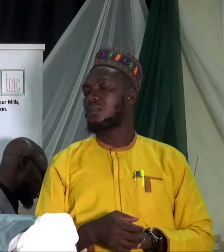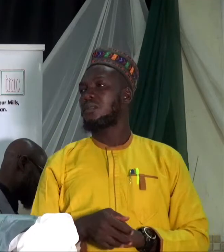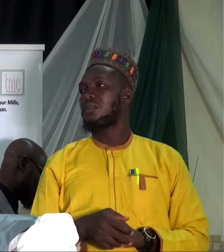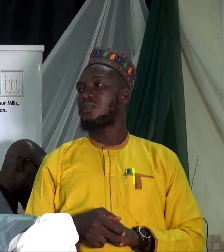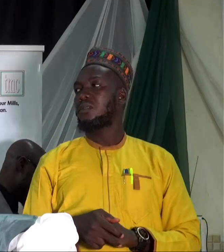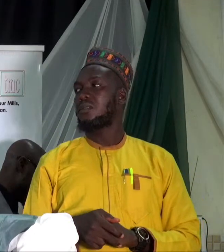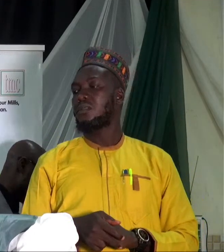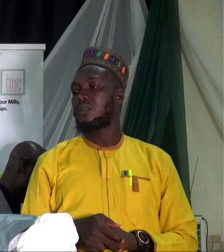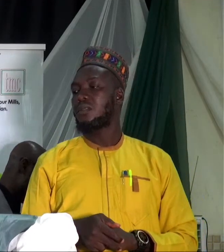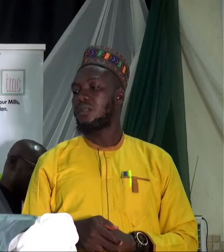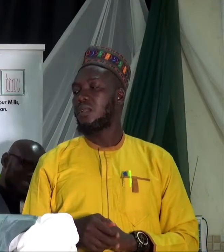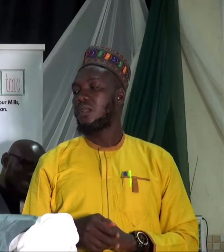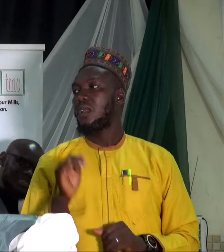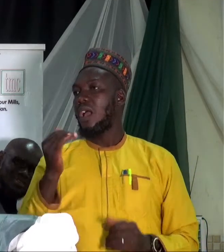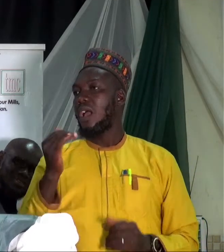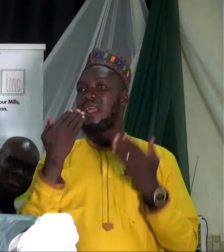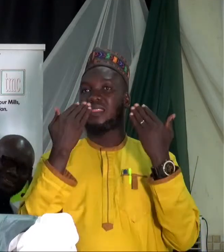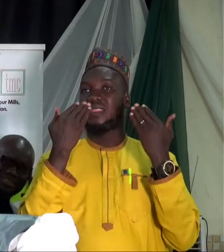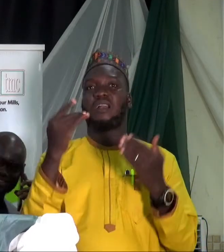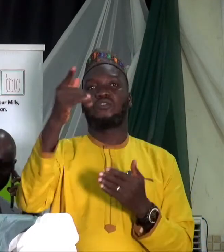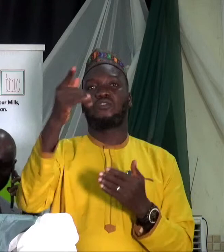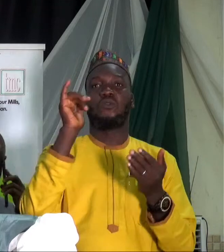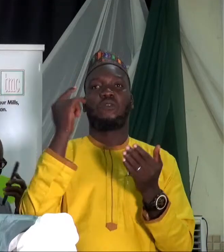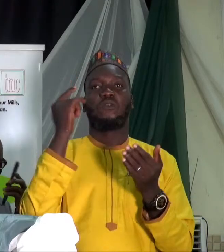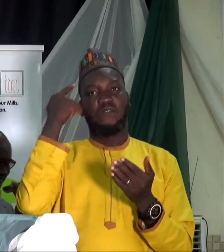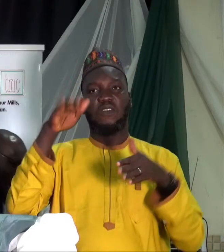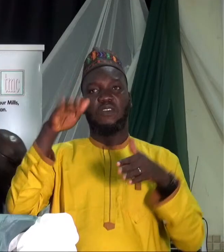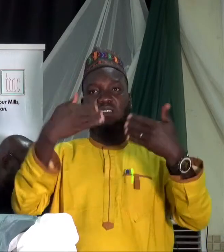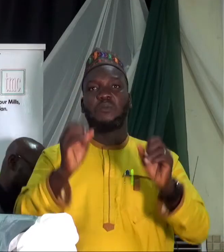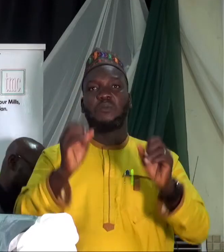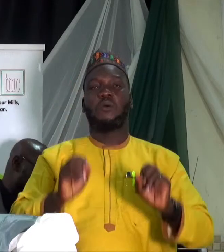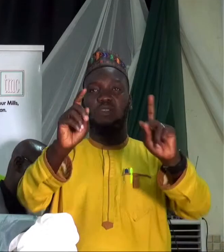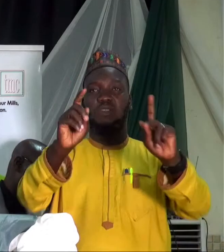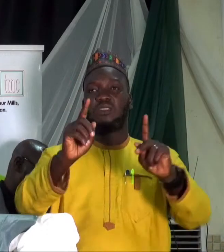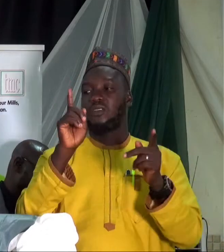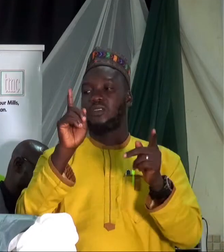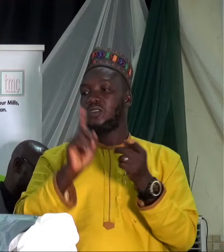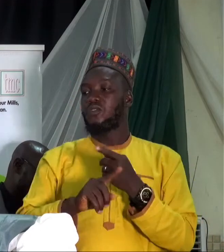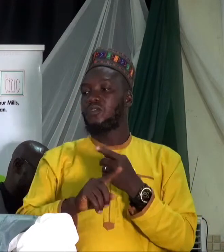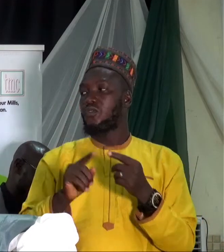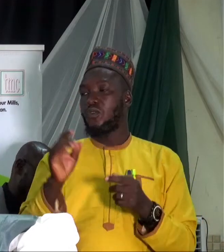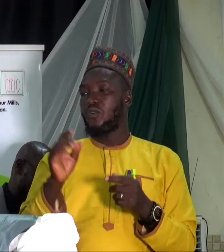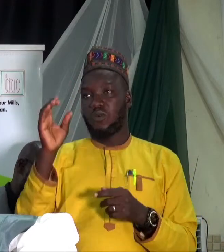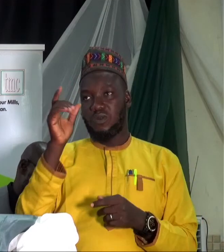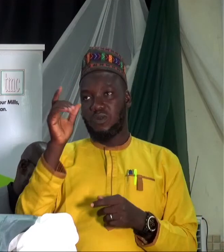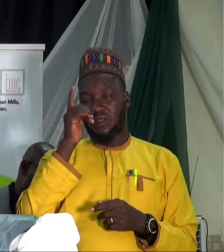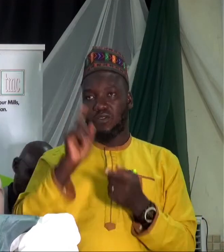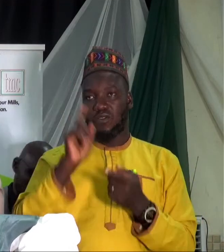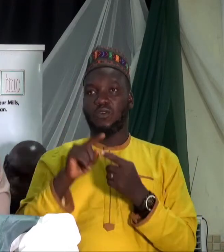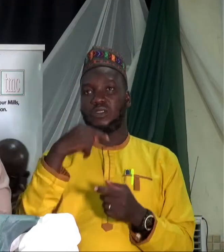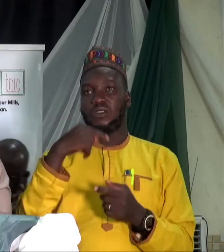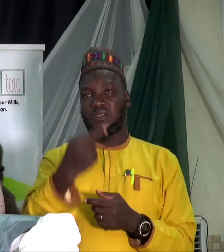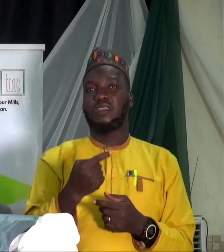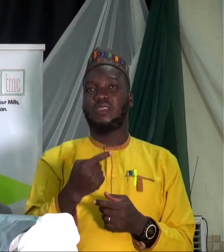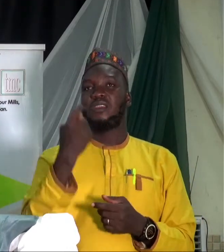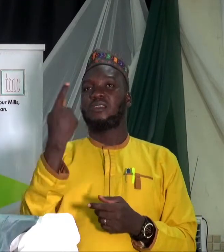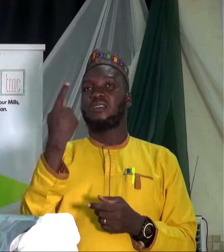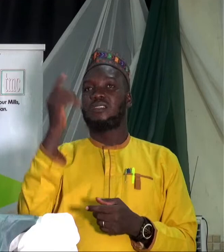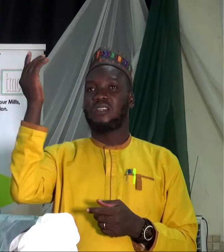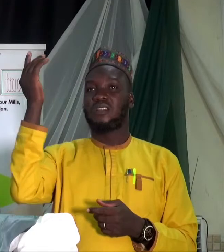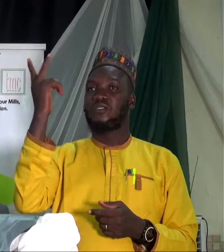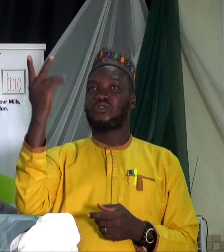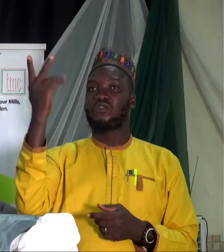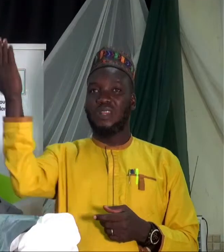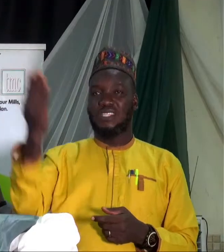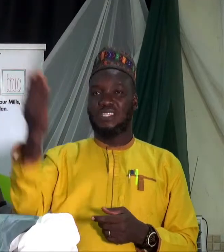mo dúpẹ́ wípé ẹ fún wa ní opportunity àti fẹ́ gbọ́ àwọn tá a gbọ́ lónìí the two lecturers are well known